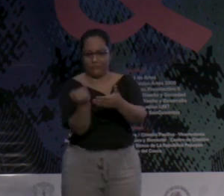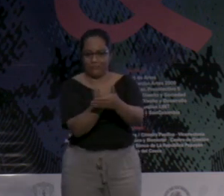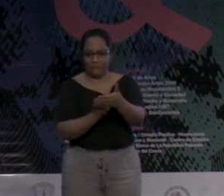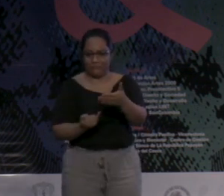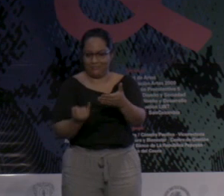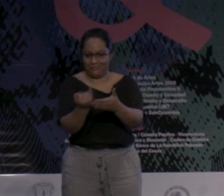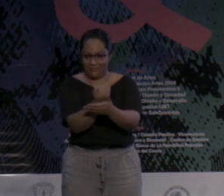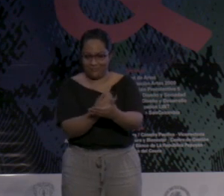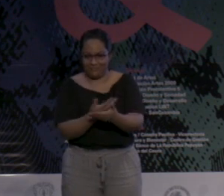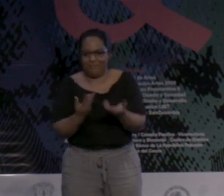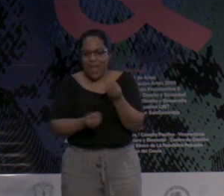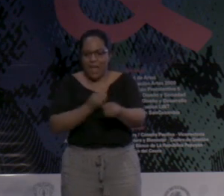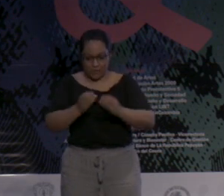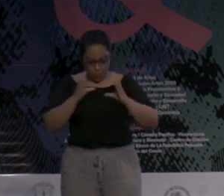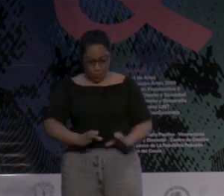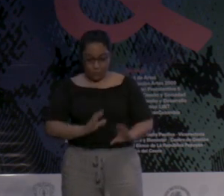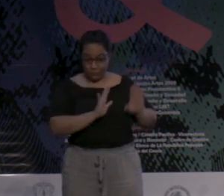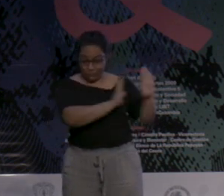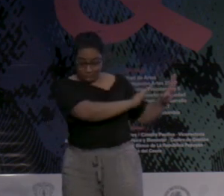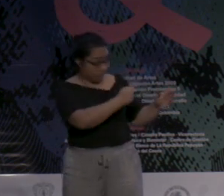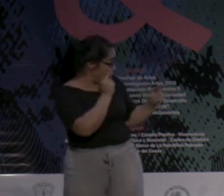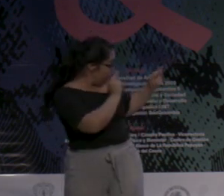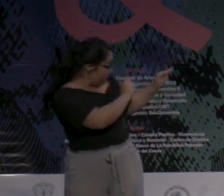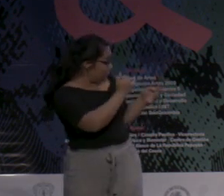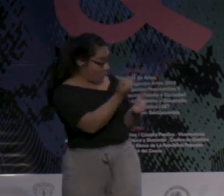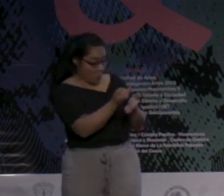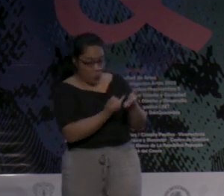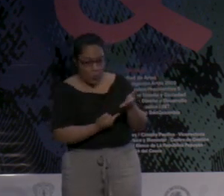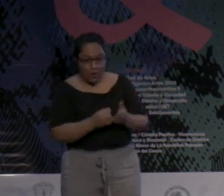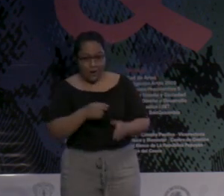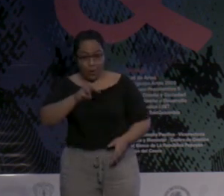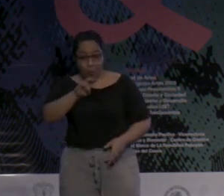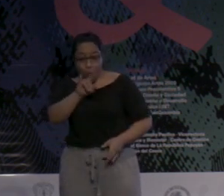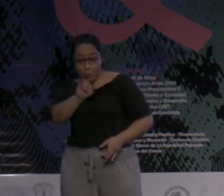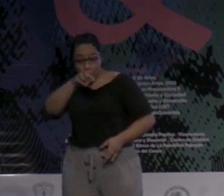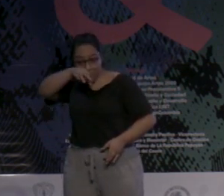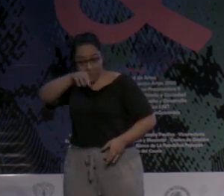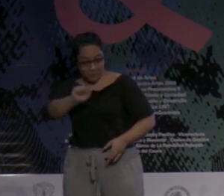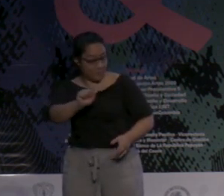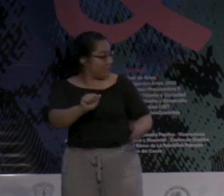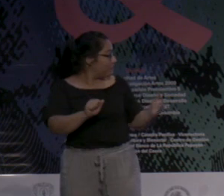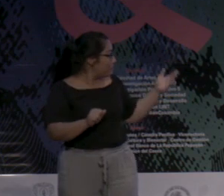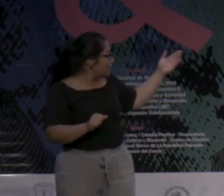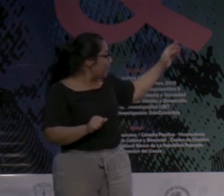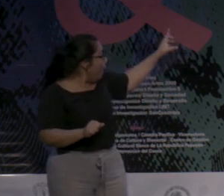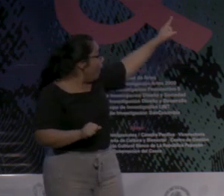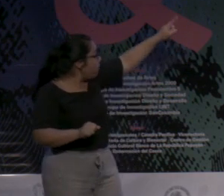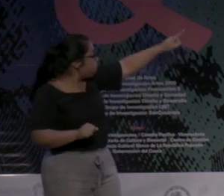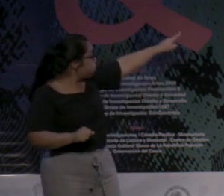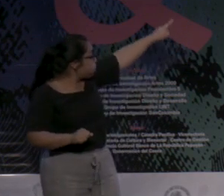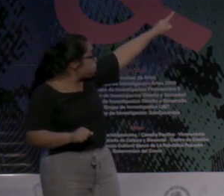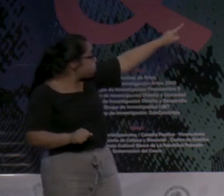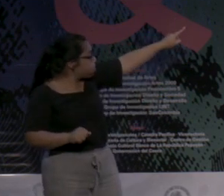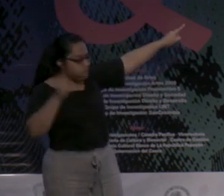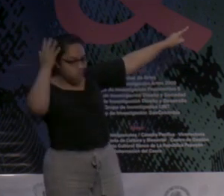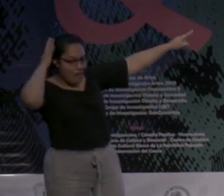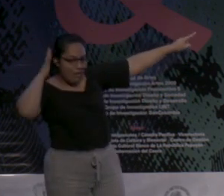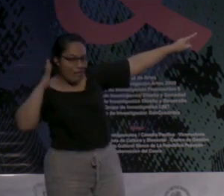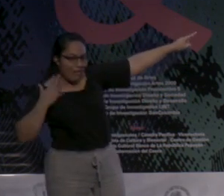decir, está dibujando un cuerpo también. Según Uma, esto de arriba es su